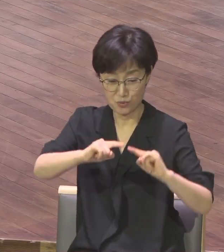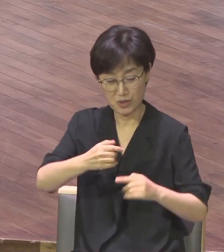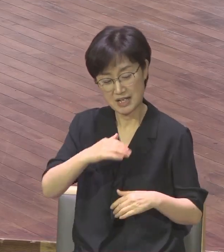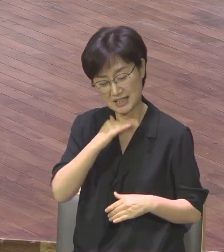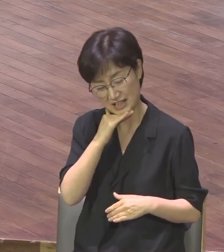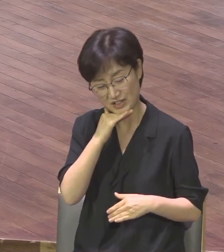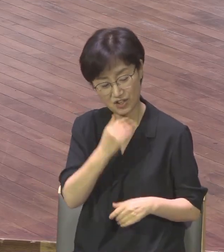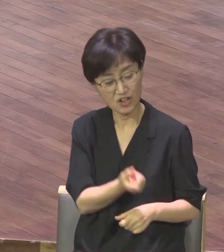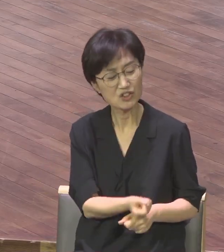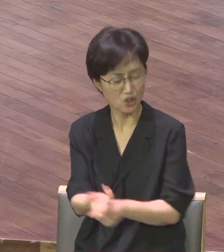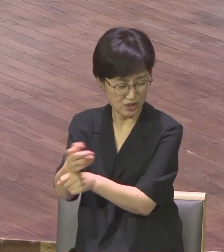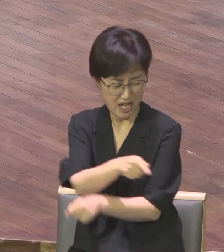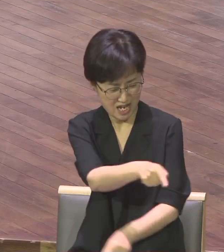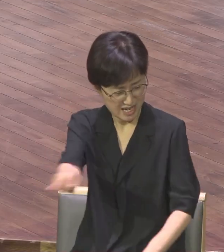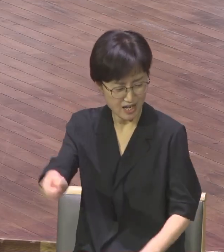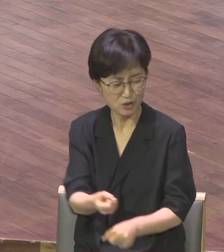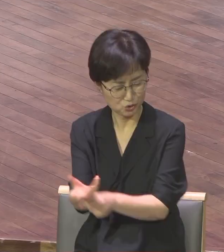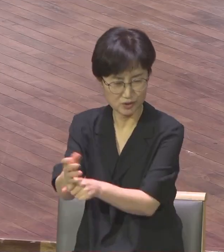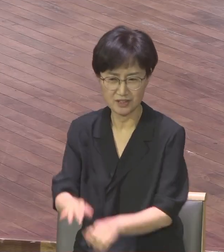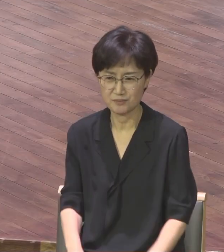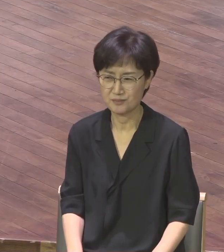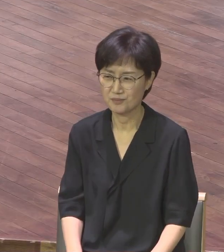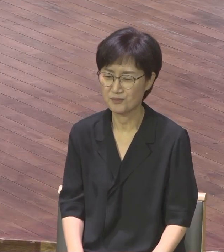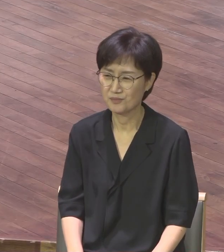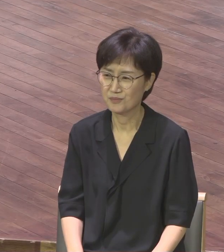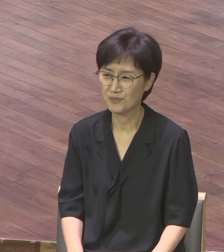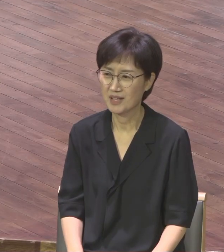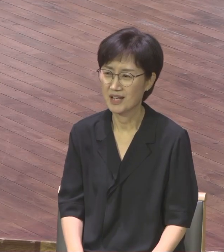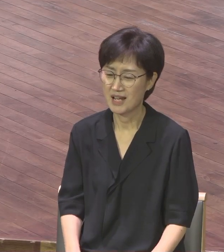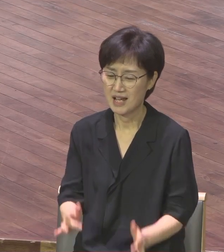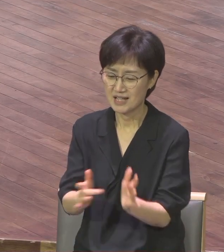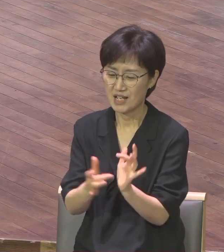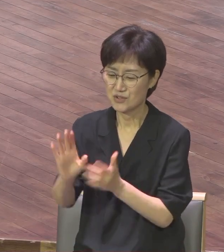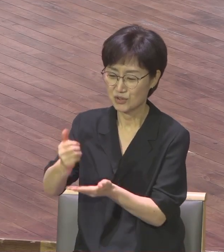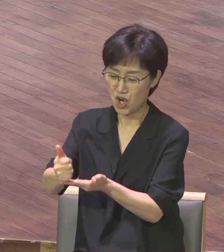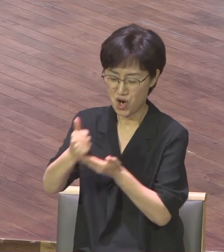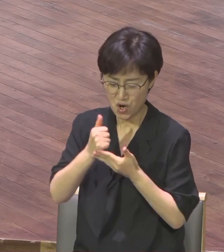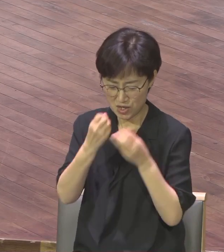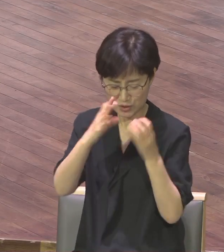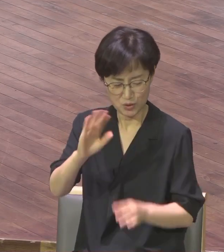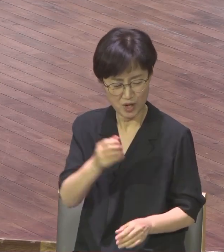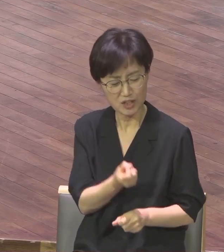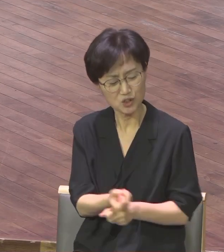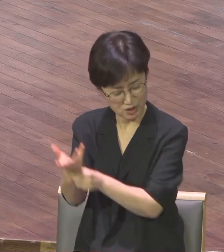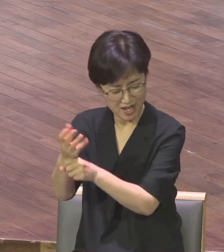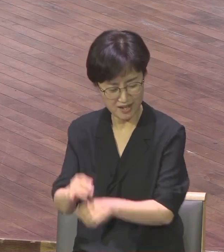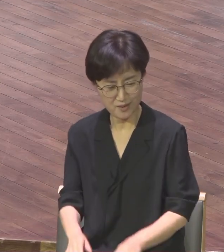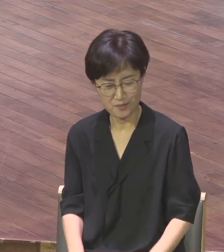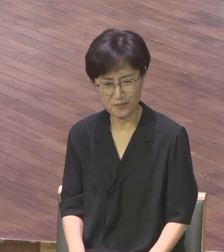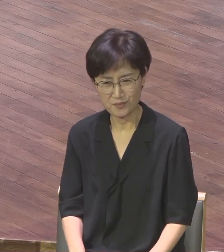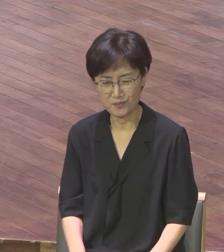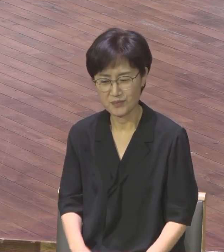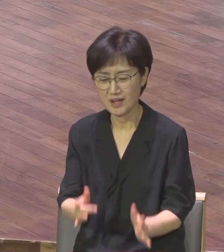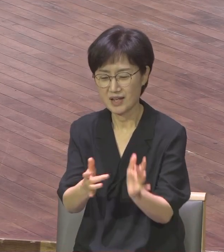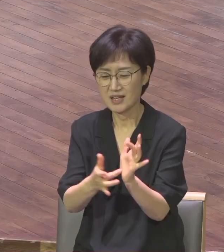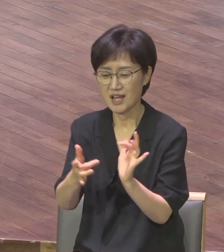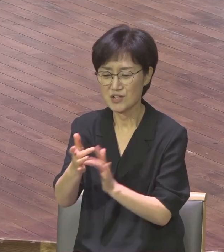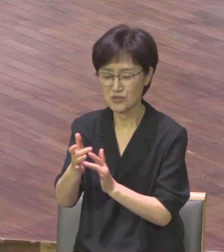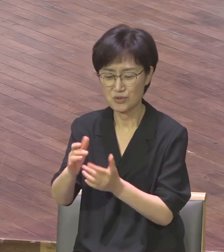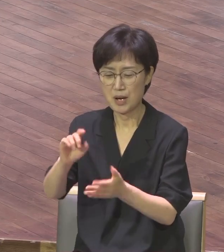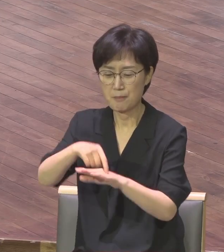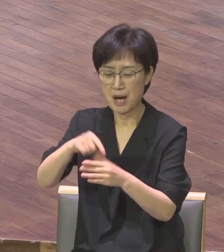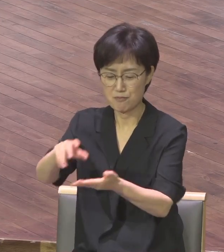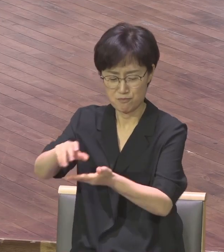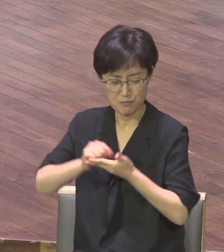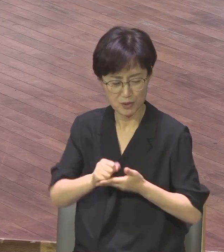전해라. 누구든지 그리스도 안에 있으면 새롭게 된다고 전해라. 너희 안에 그리스도 예수의 마음을